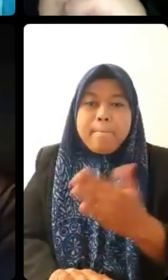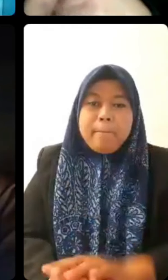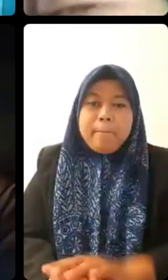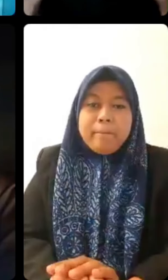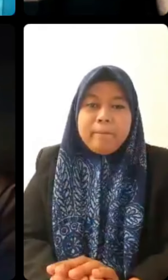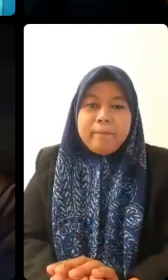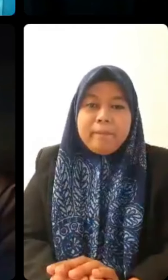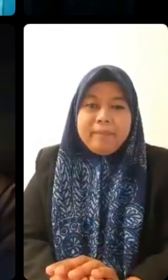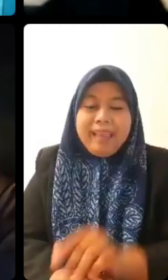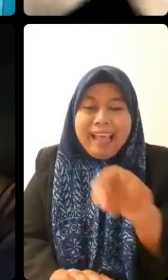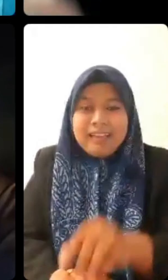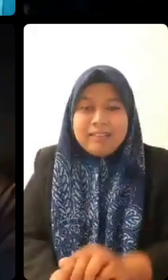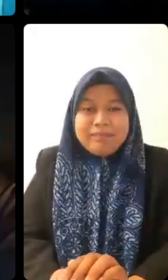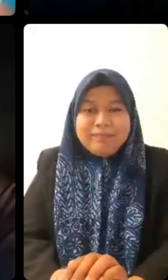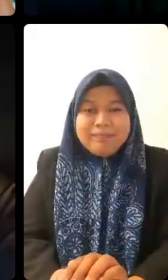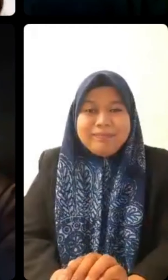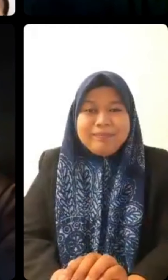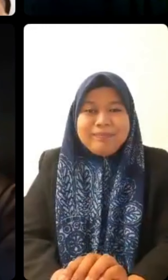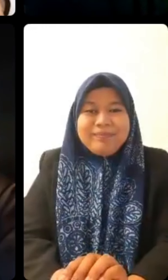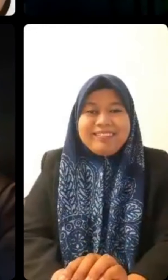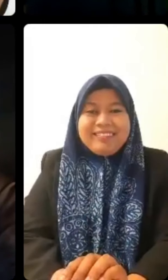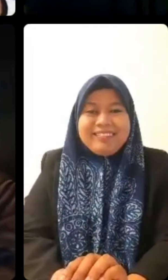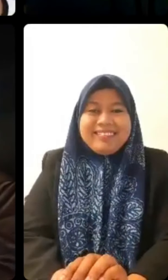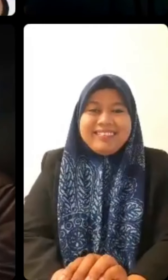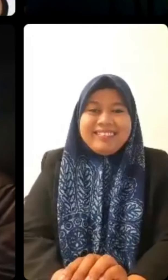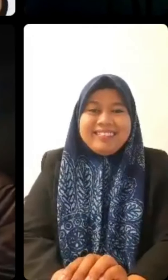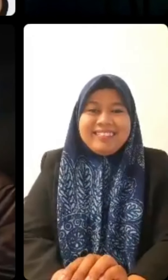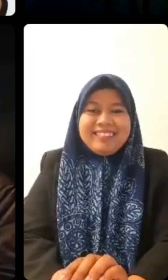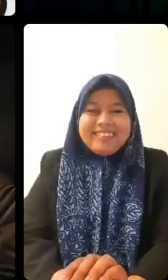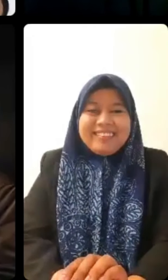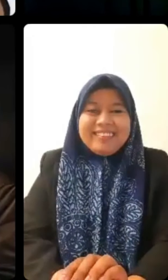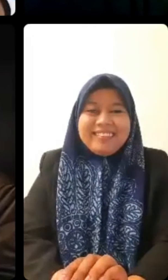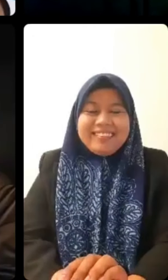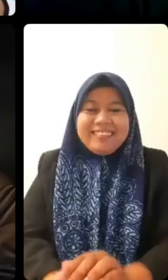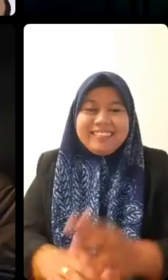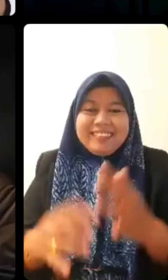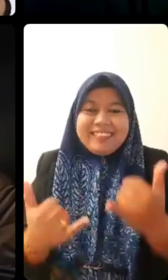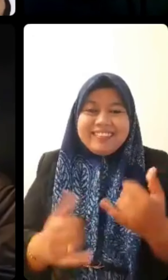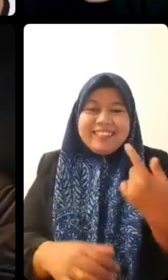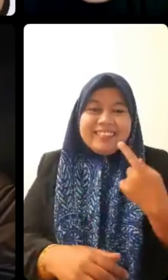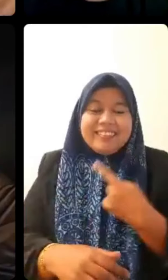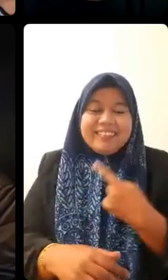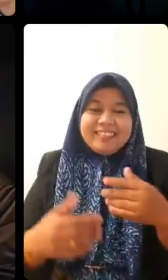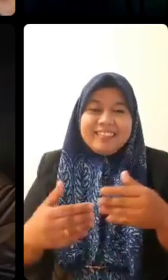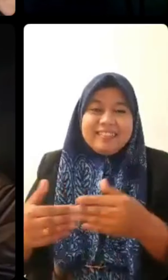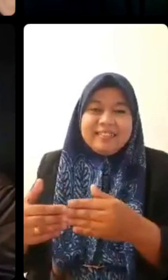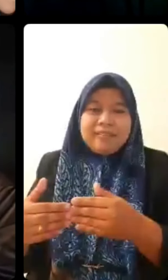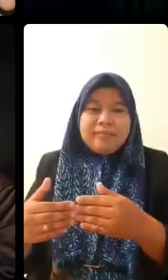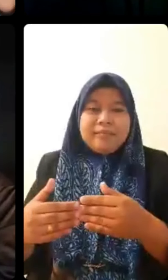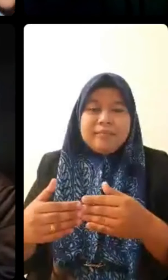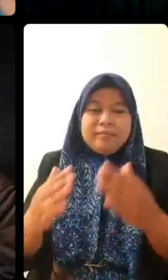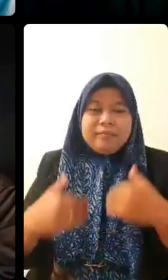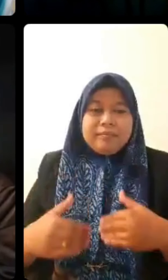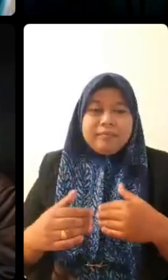Sebentar, okey, sekarang kita akan ke sesi yang seterusnya, iaitu sesi persoalan